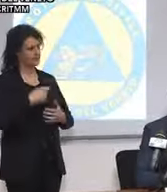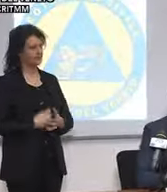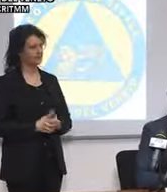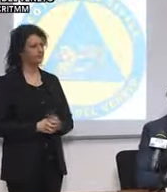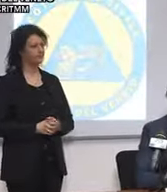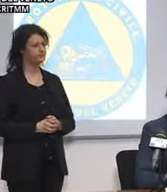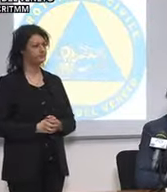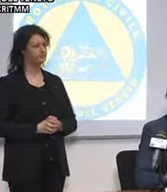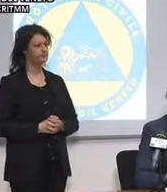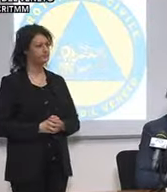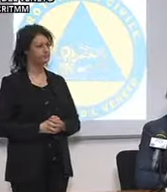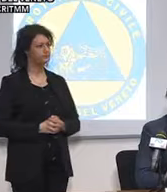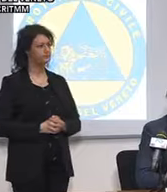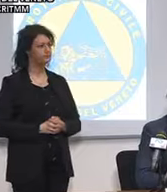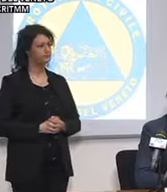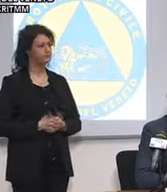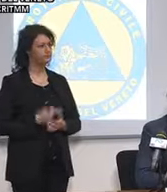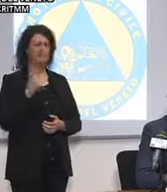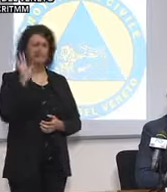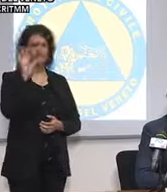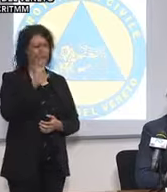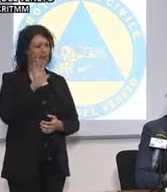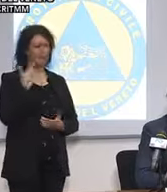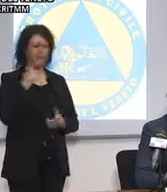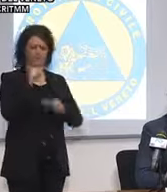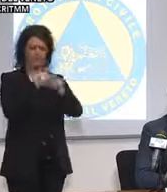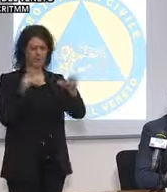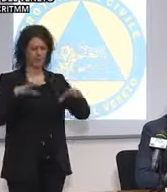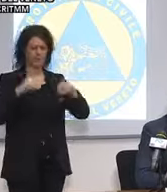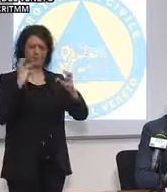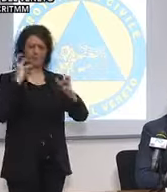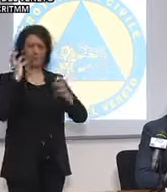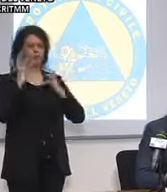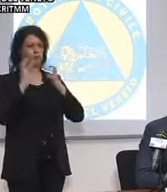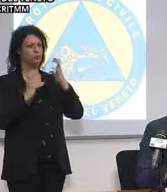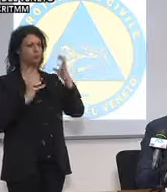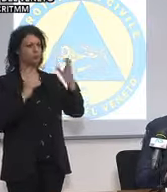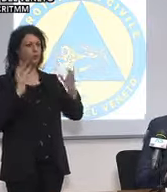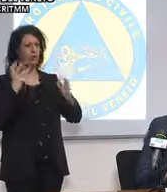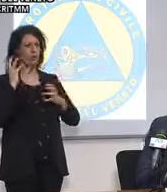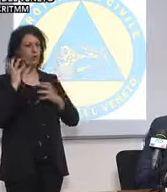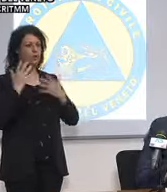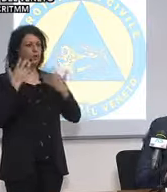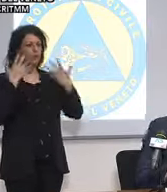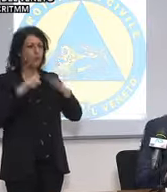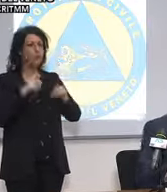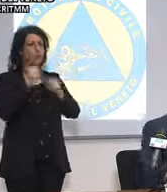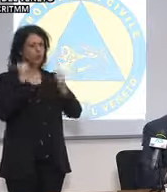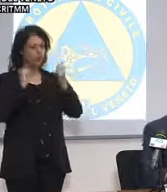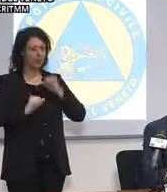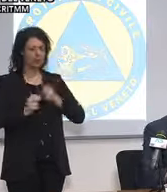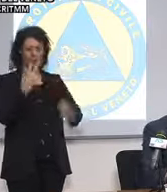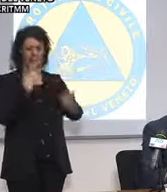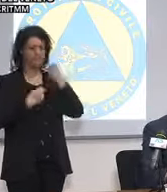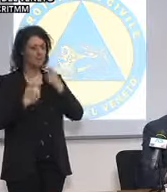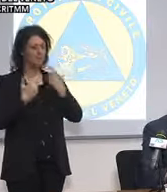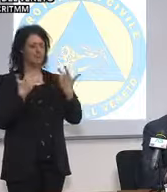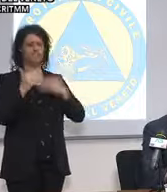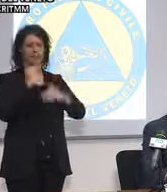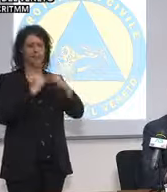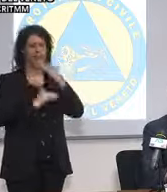Si ha la sensazione che ci sia confusione tra la gente. Ce lo dicono i cittadini, ce lo dicono i lettori, arrivano